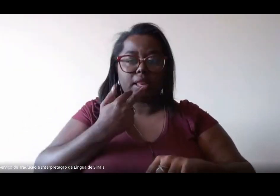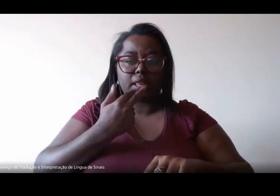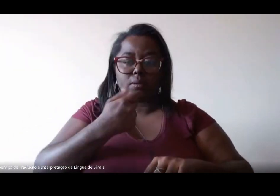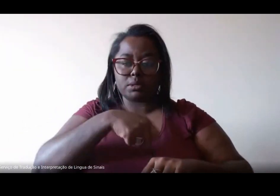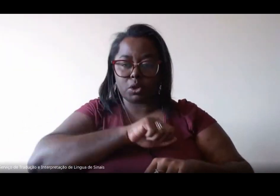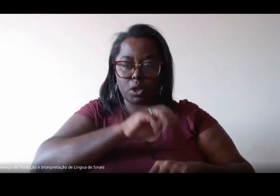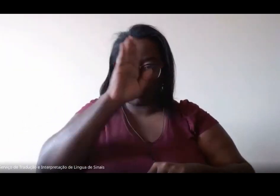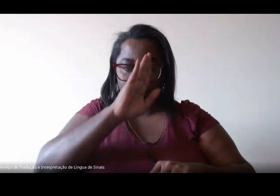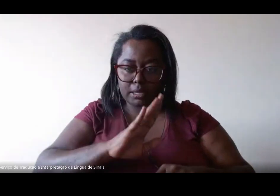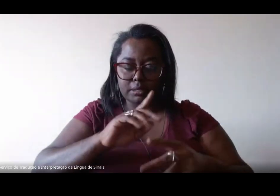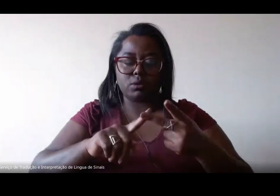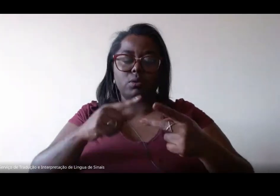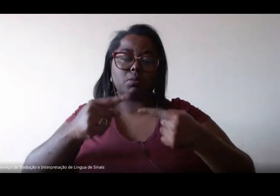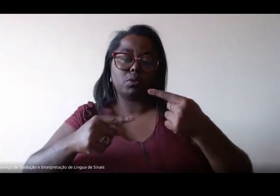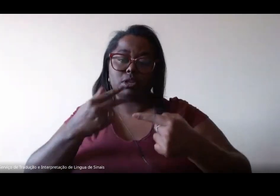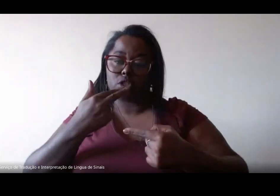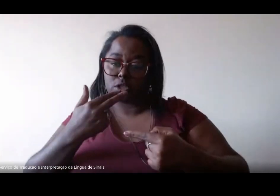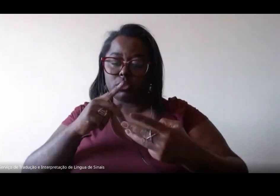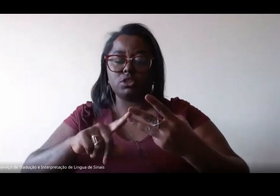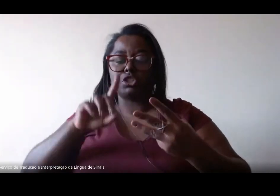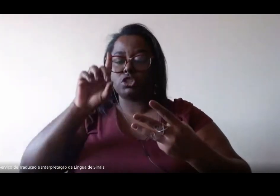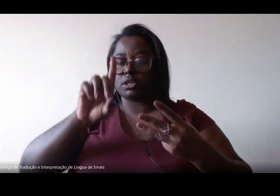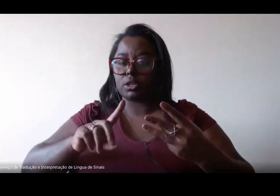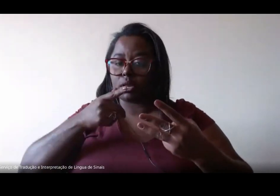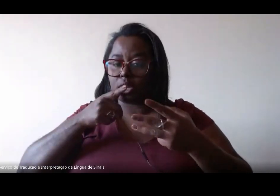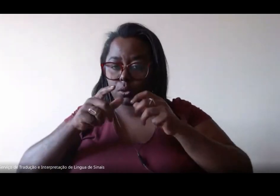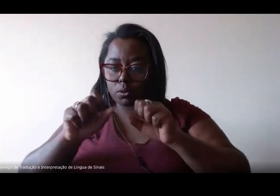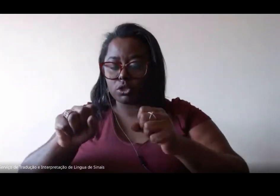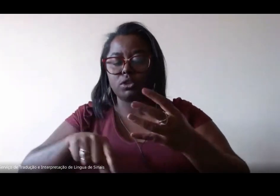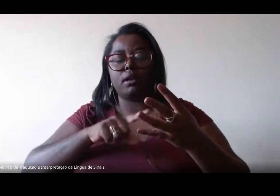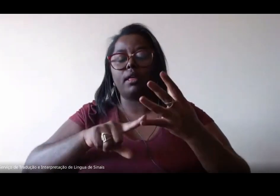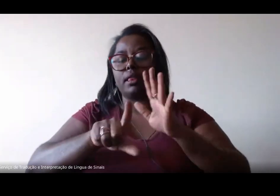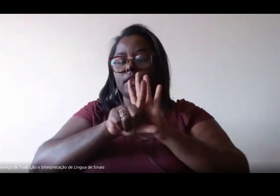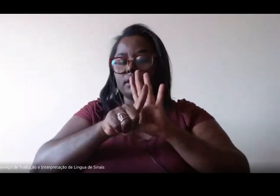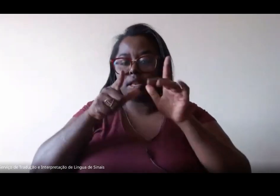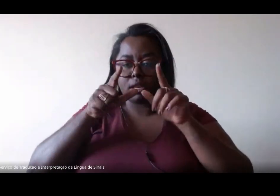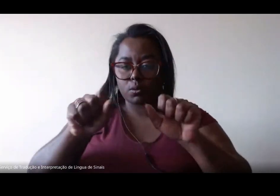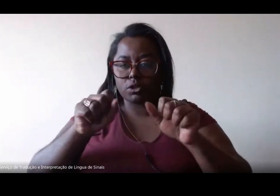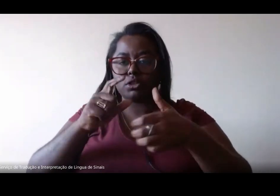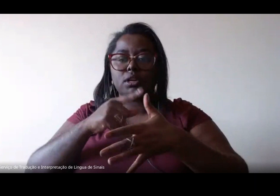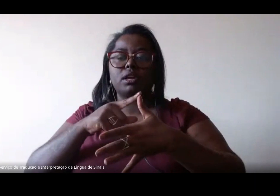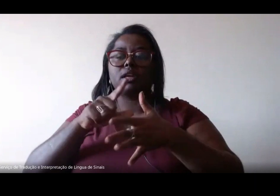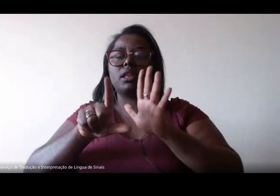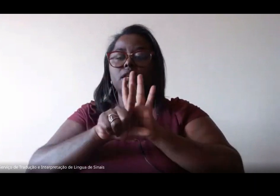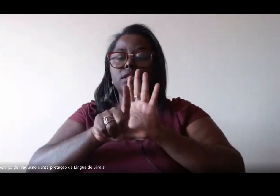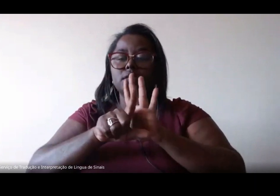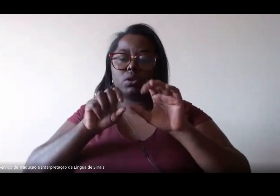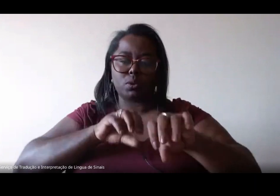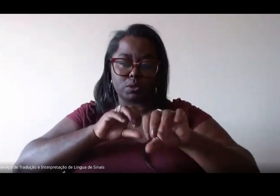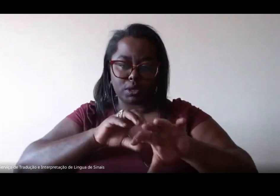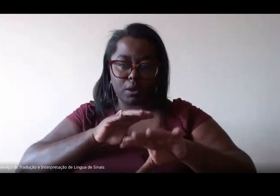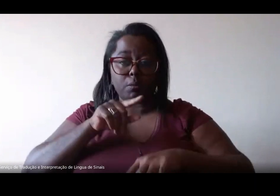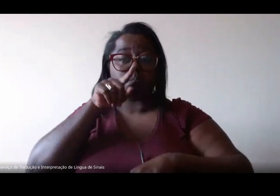de língua espanhola no Brasil, políticas linguísticas, direitos linguísticos, legislação linguística, legislação